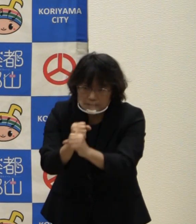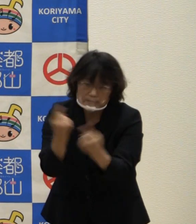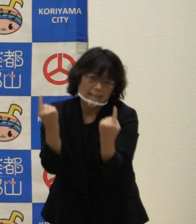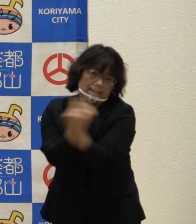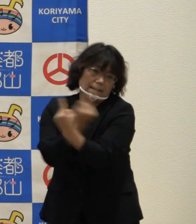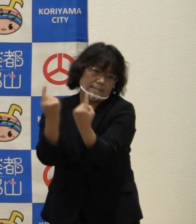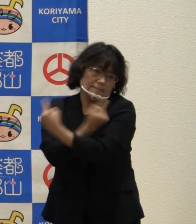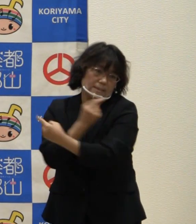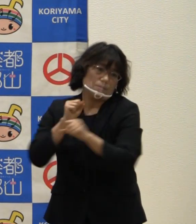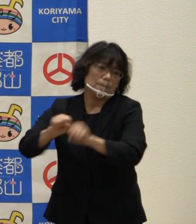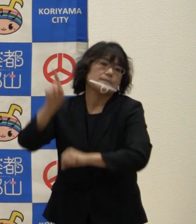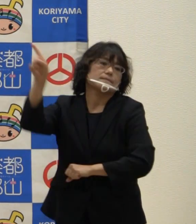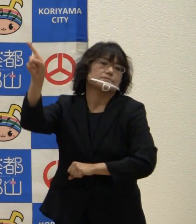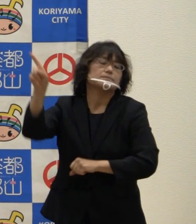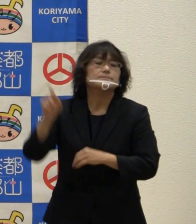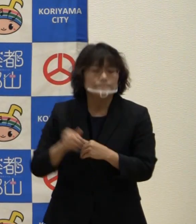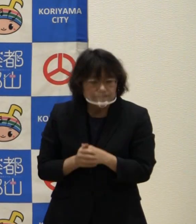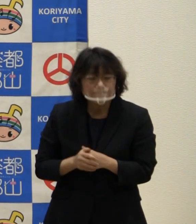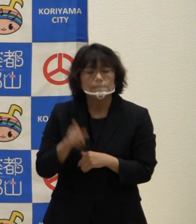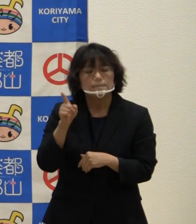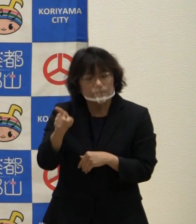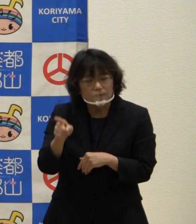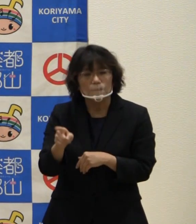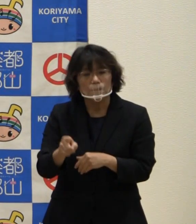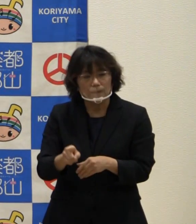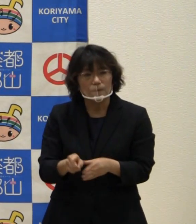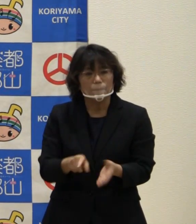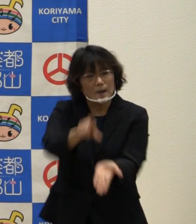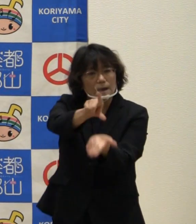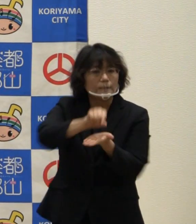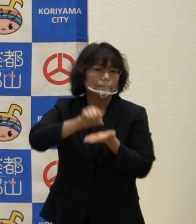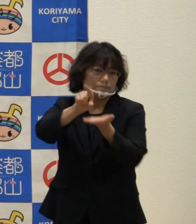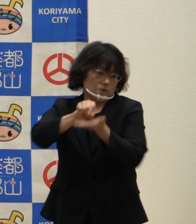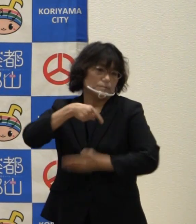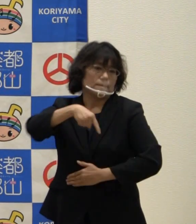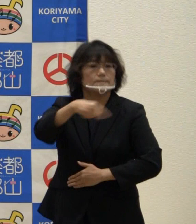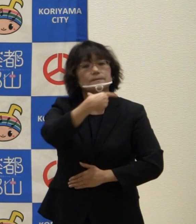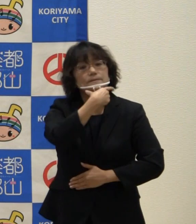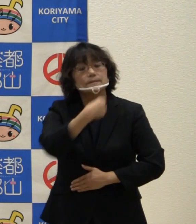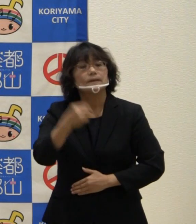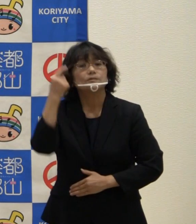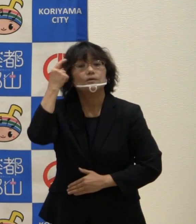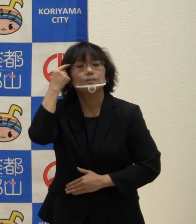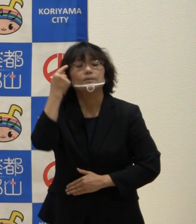、そうしたこともフルに活用してまいりたいと思っております。